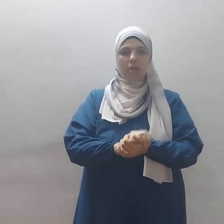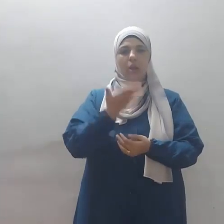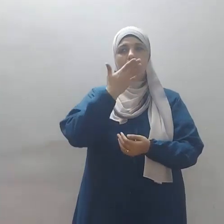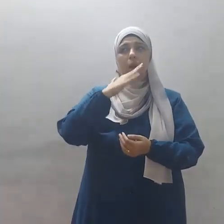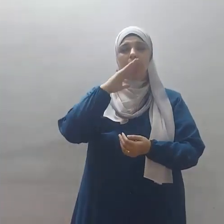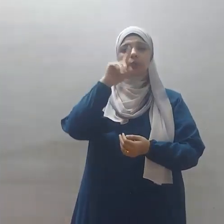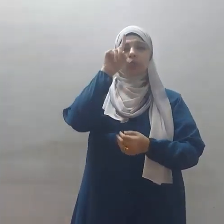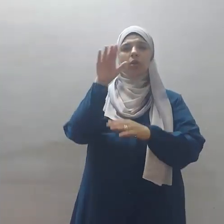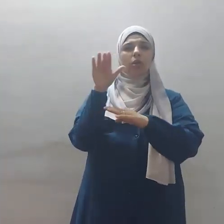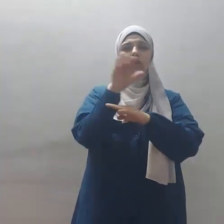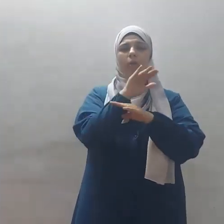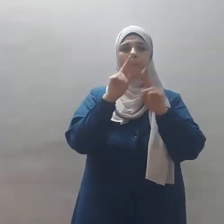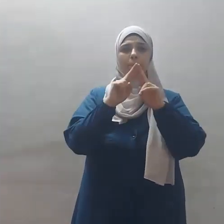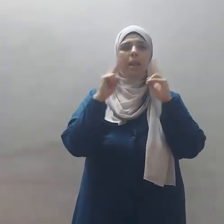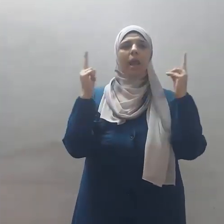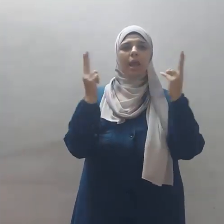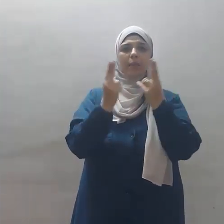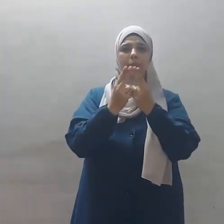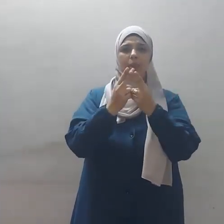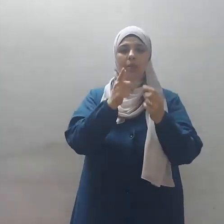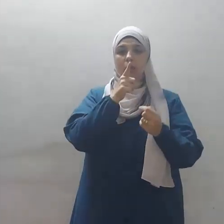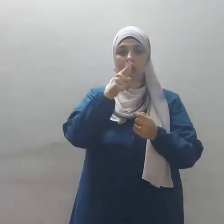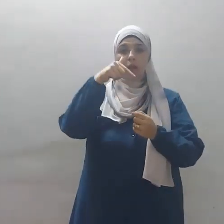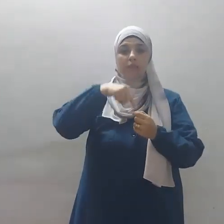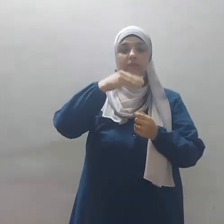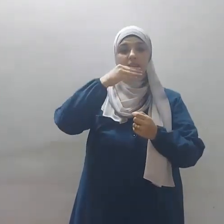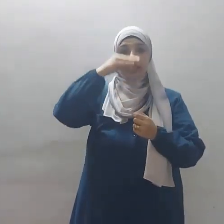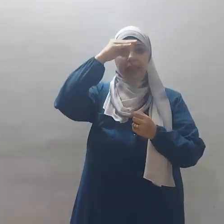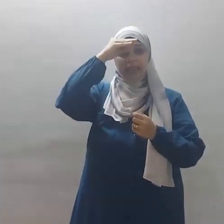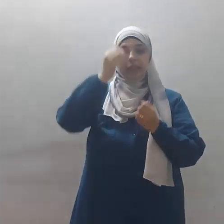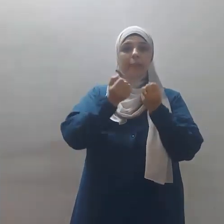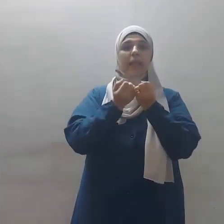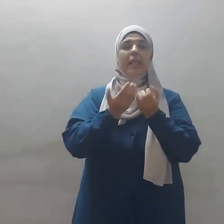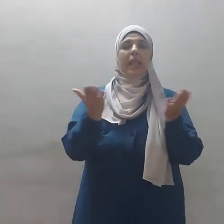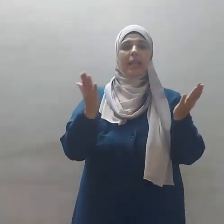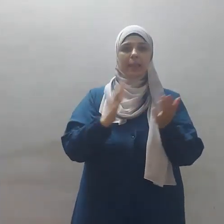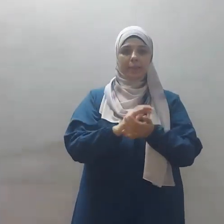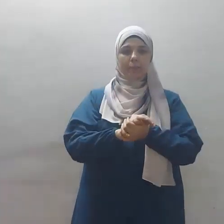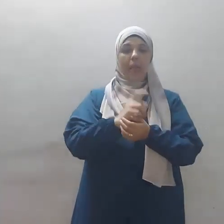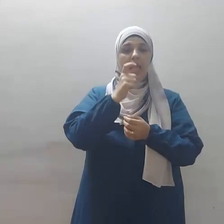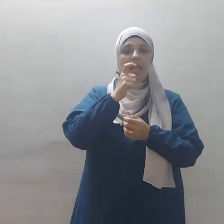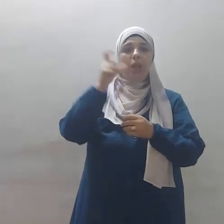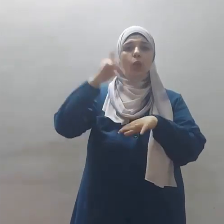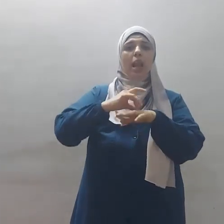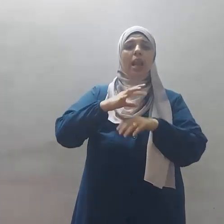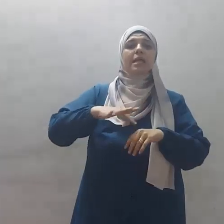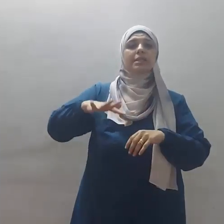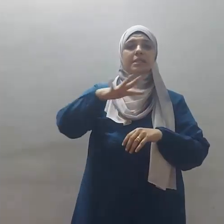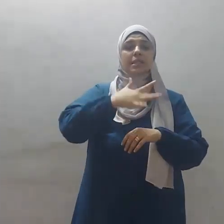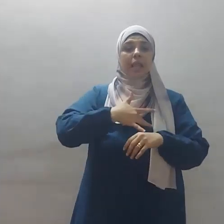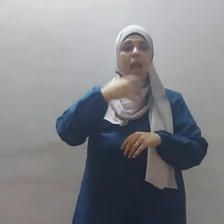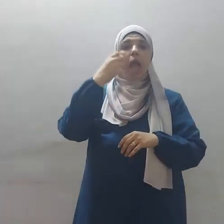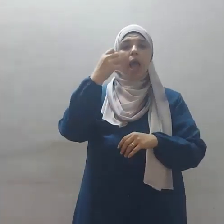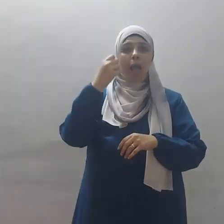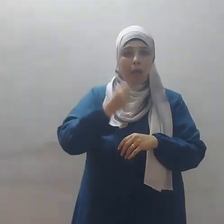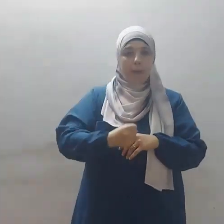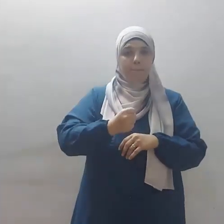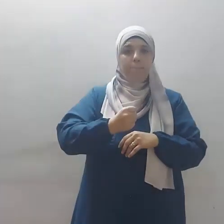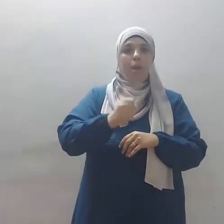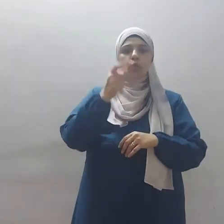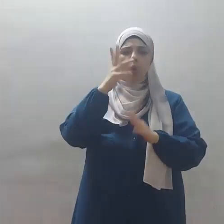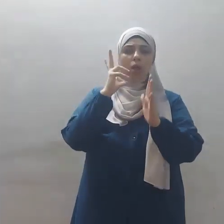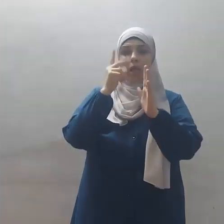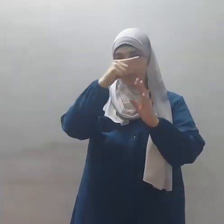الحمد لله رب العالمين القائل في كتابه الكريم يا ايها الذين امنوا